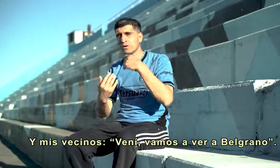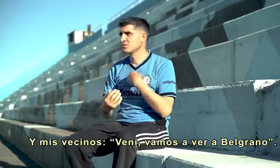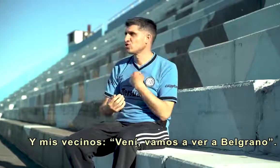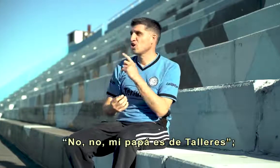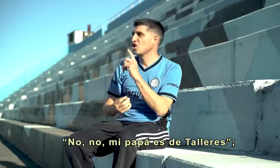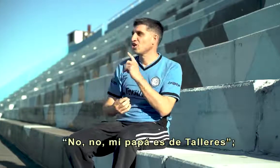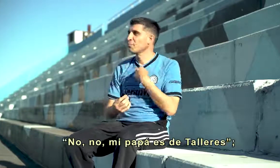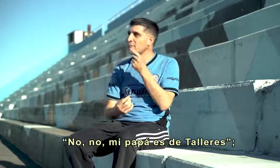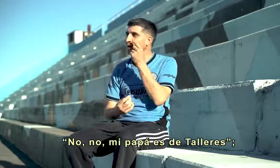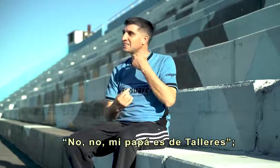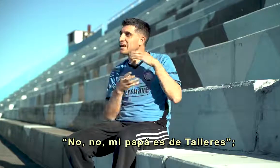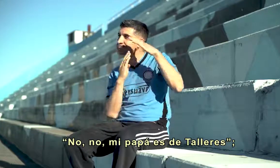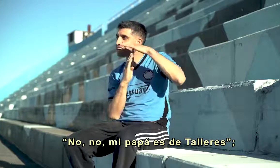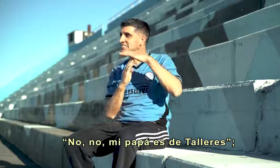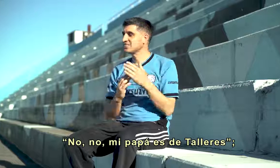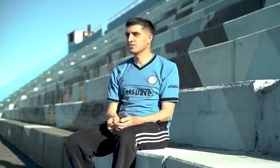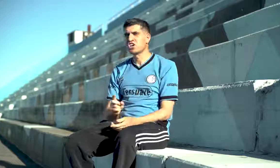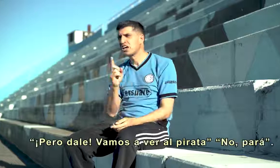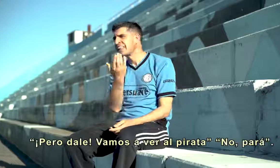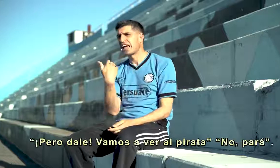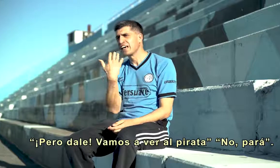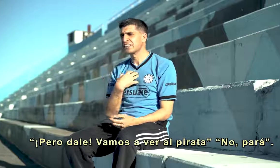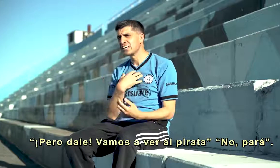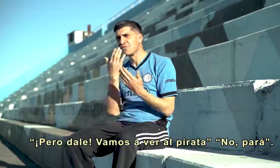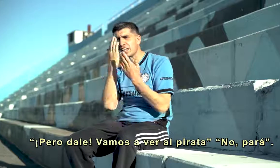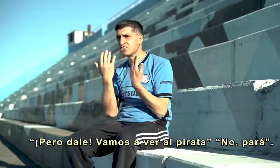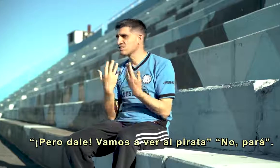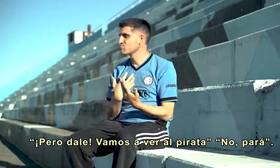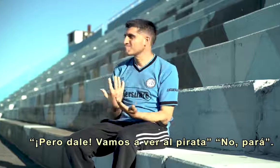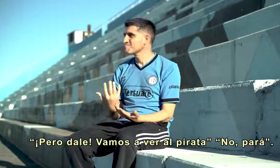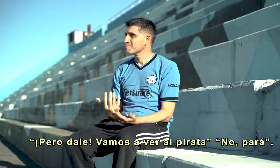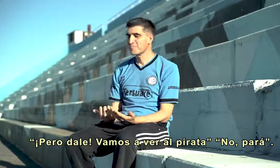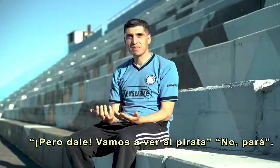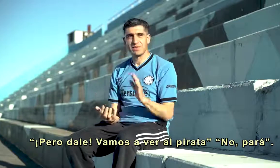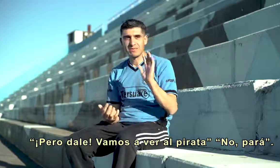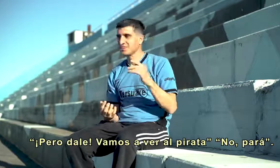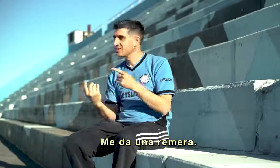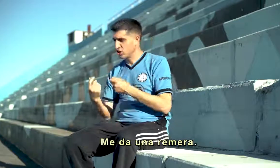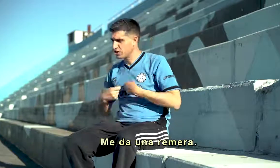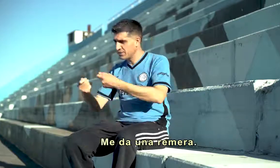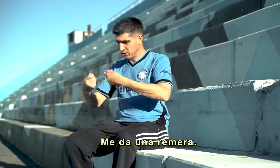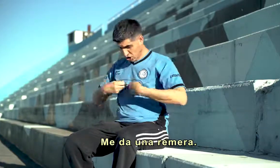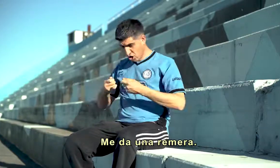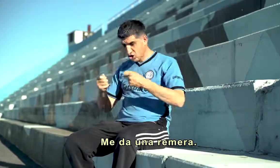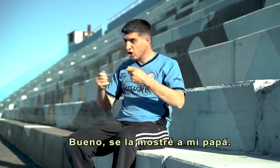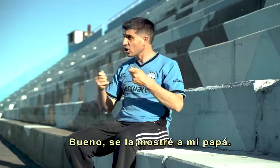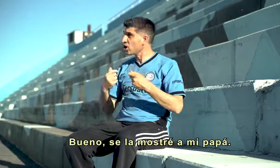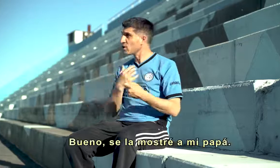No, no, mi papá es de Talleres. Pero no, dale, vení, vamos a ver el Pirata. No, pará, me dio una remera. Bueno, se lo mostré a